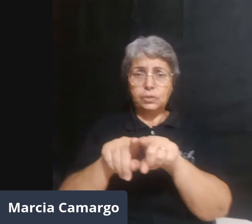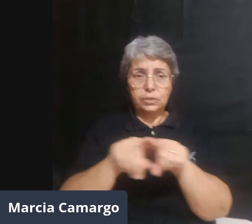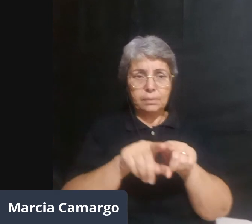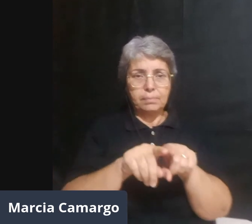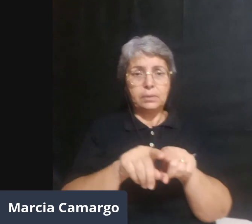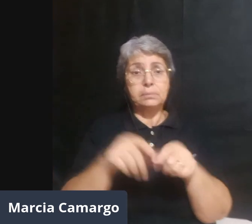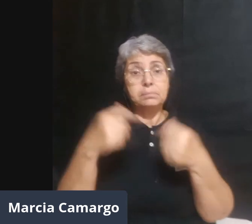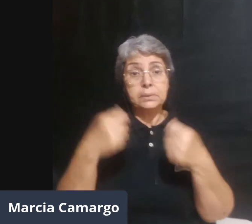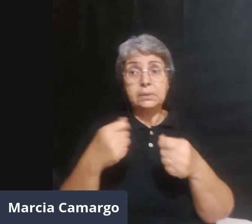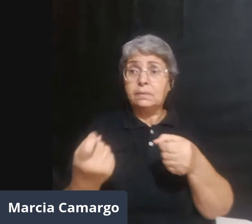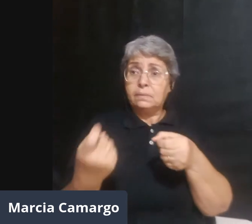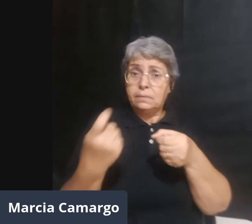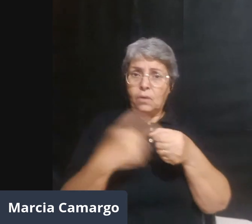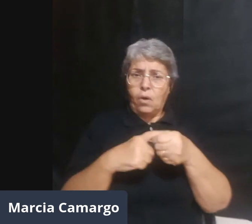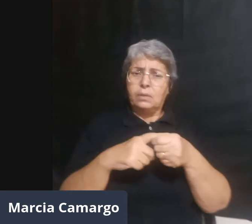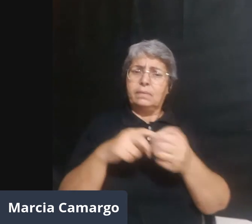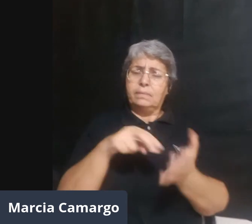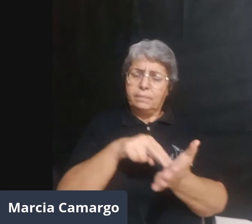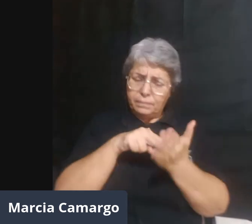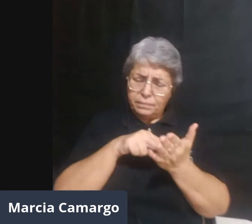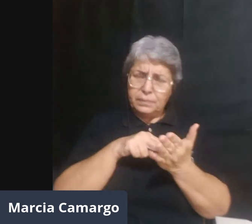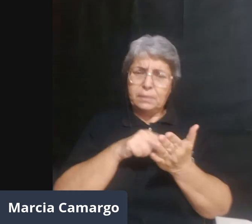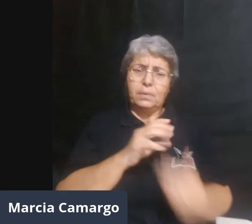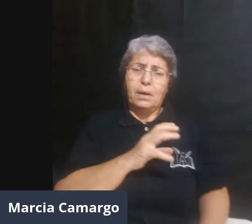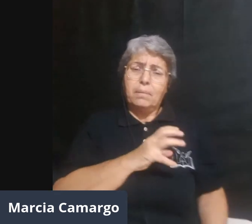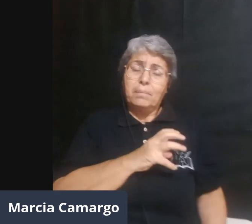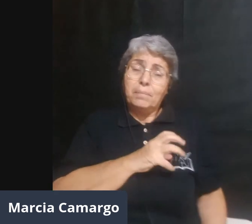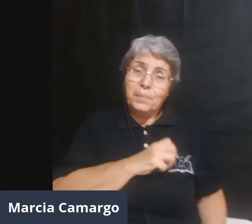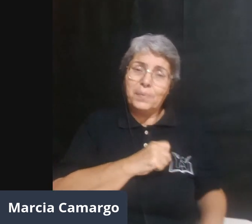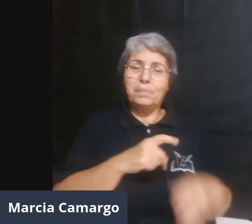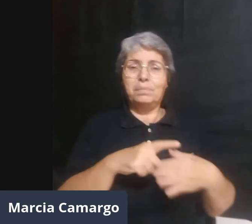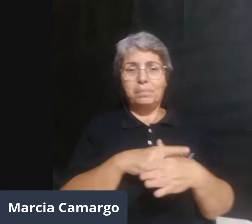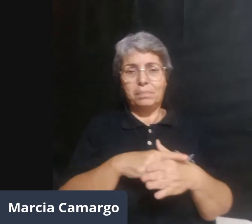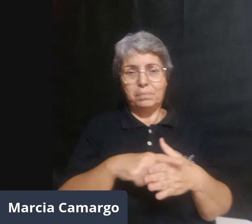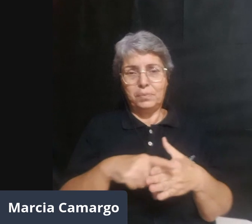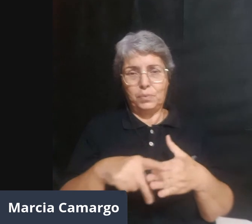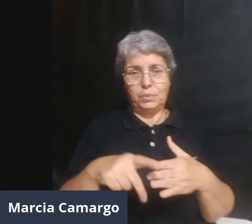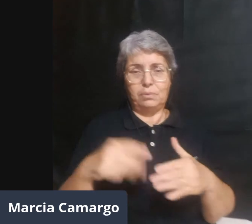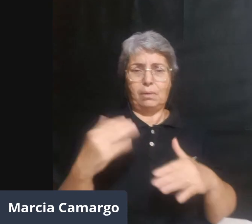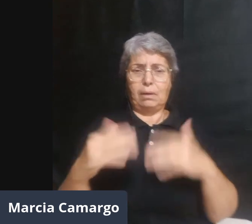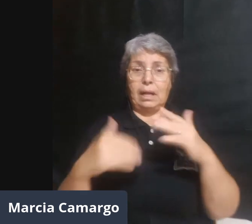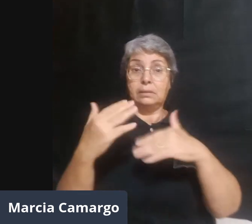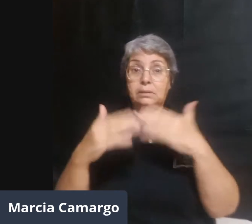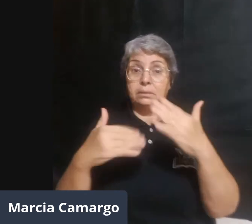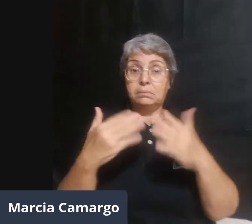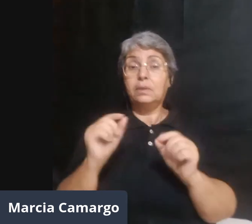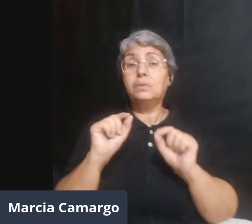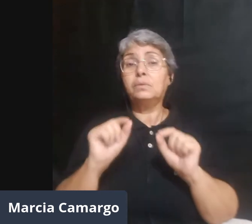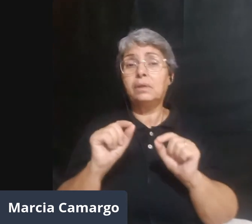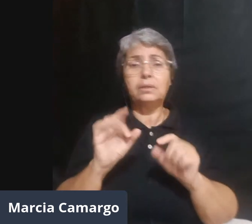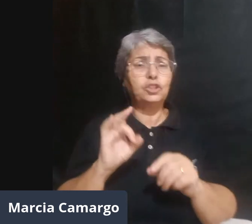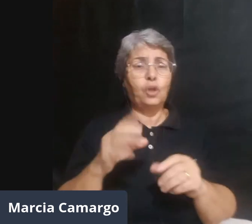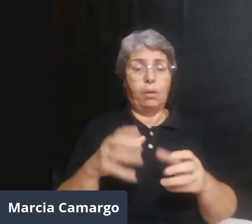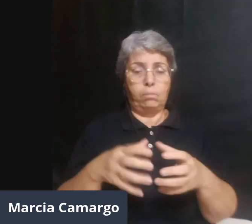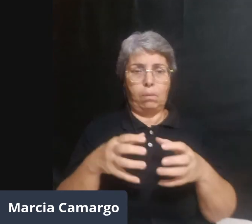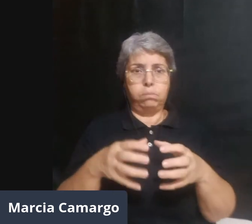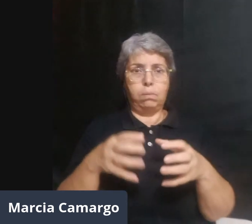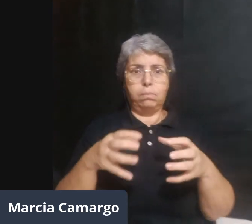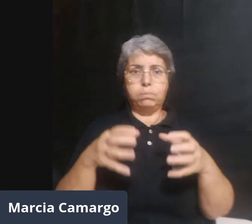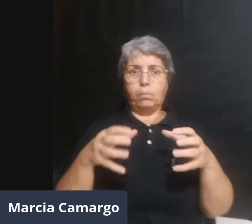primeiro amor. Nos tornamos uma denominação com crescimento numérico, financeiro e de